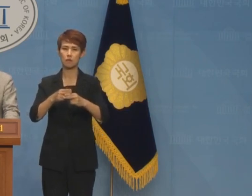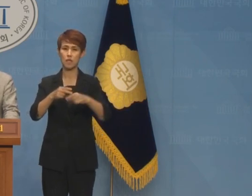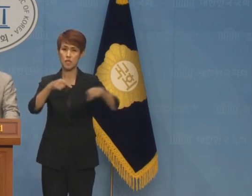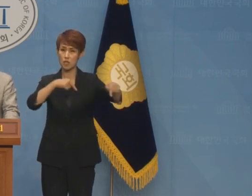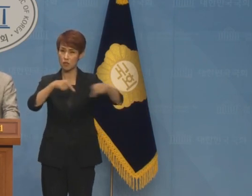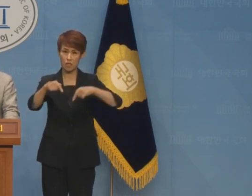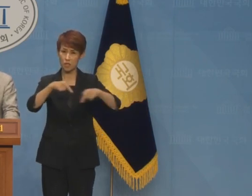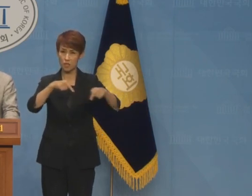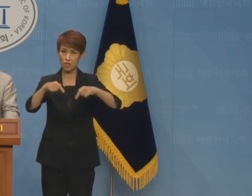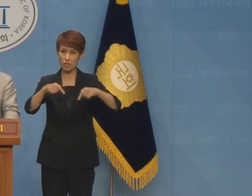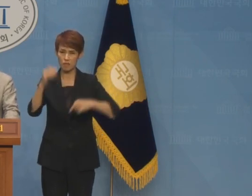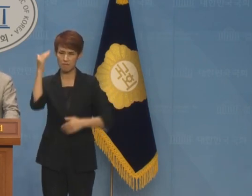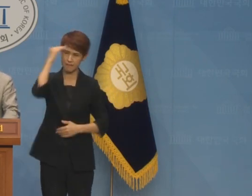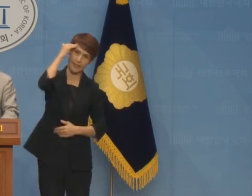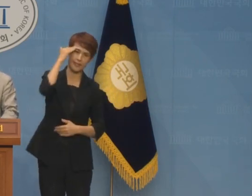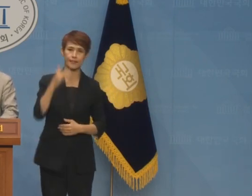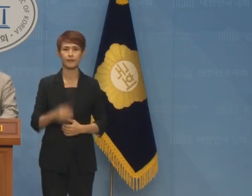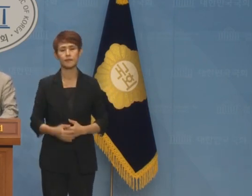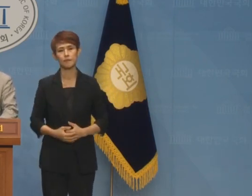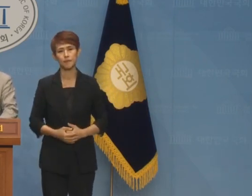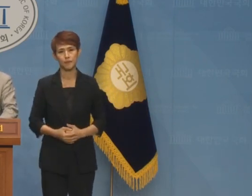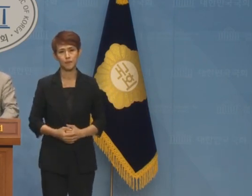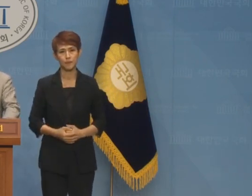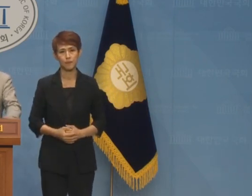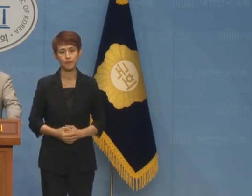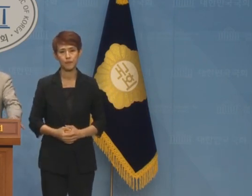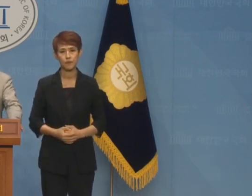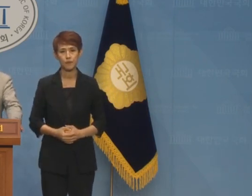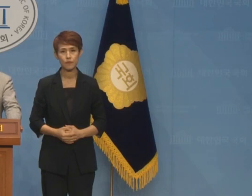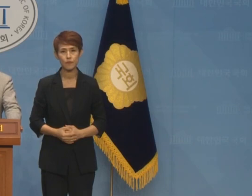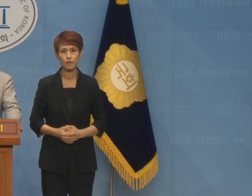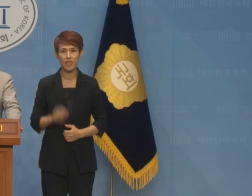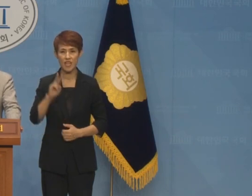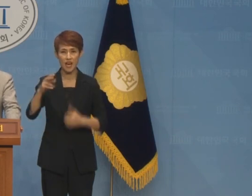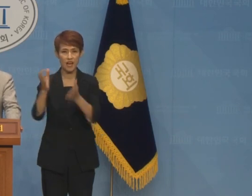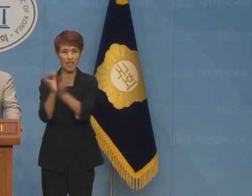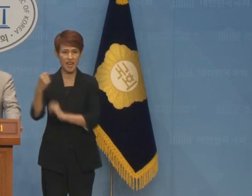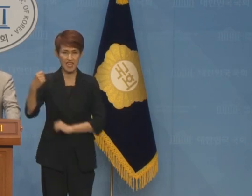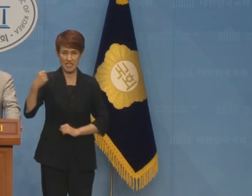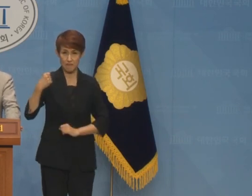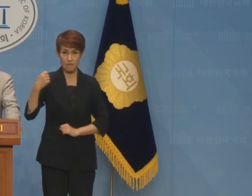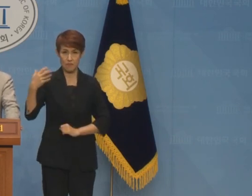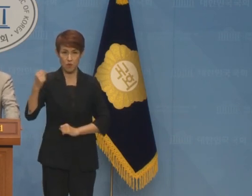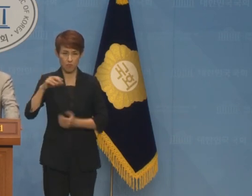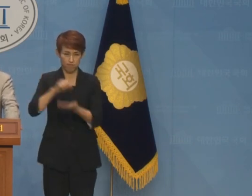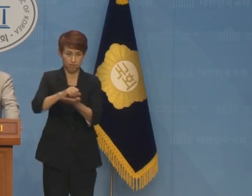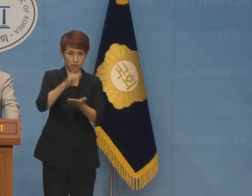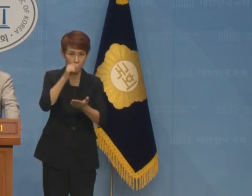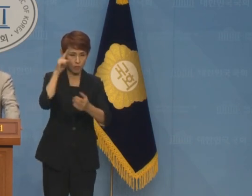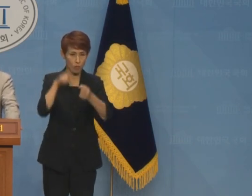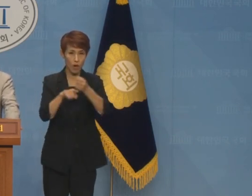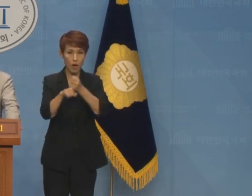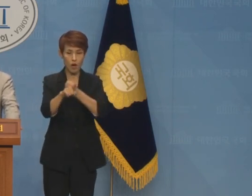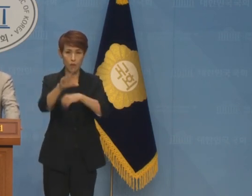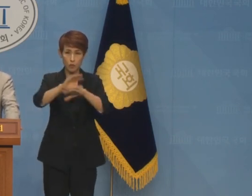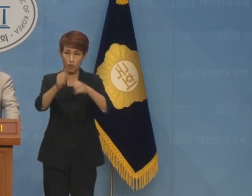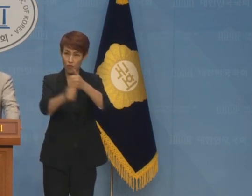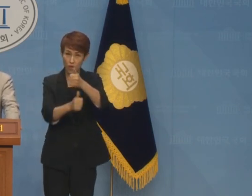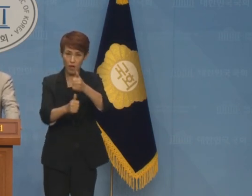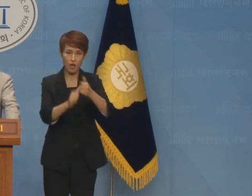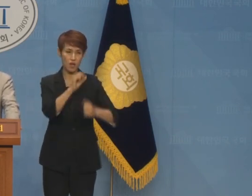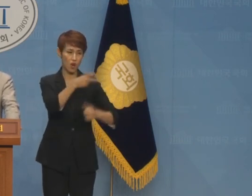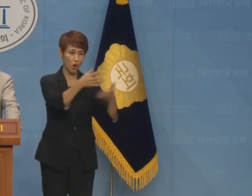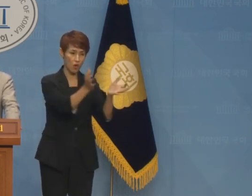정면으로 위배됩니다 야당의 힘으로 거한 과방 여당과의